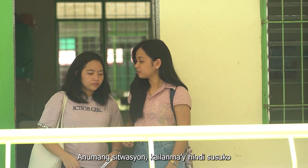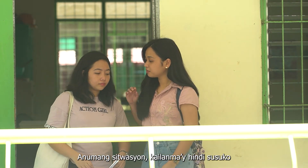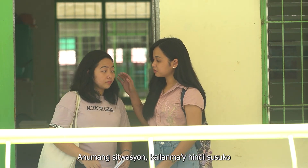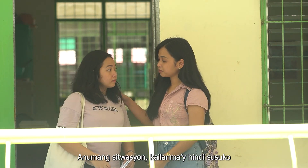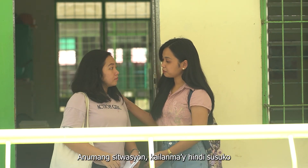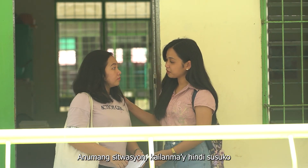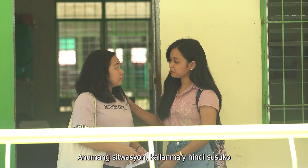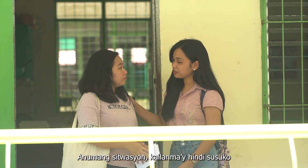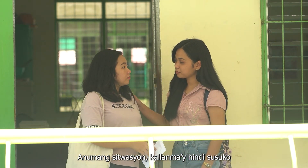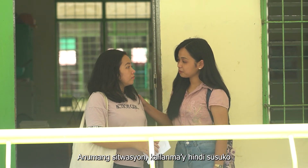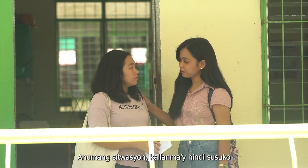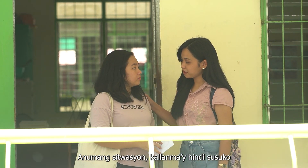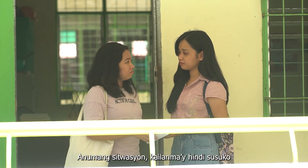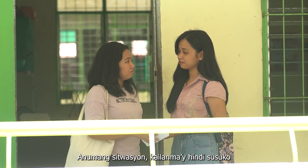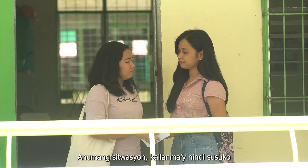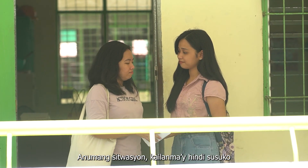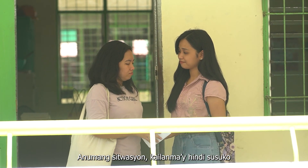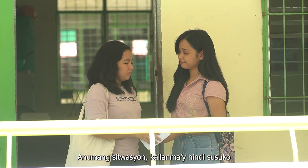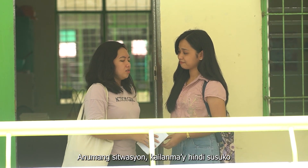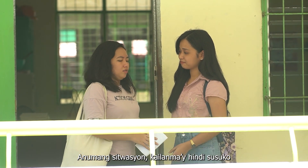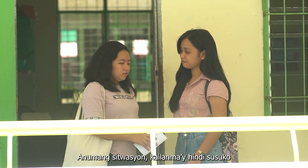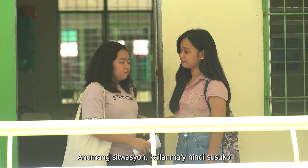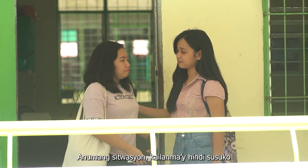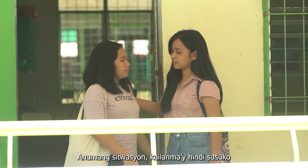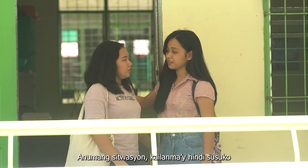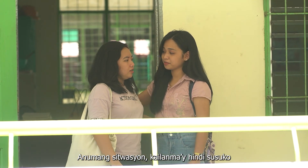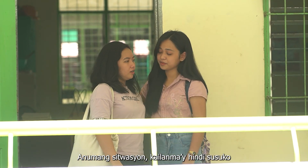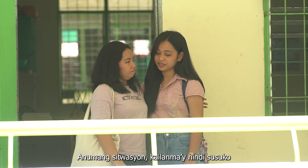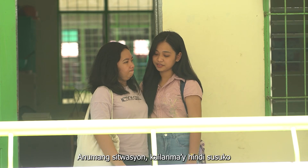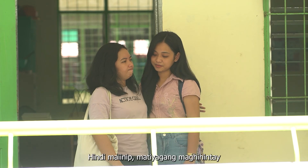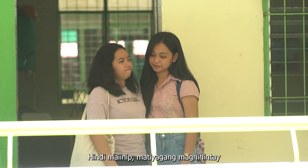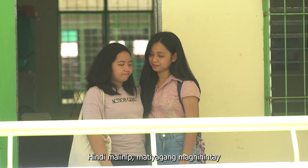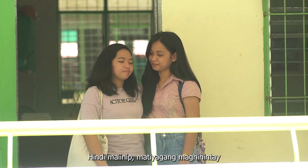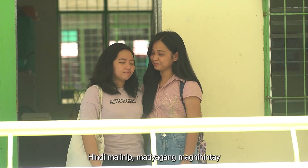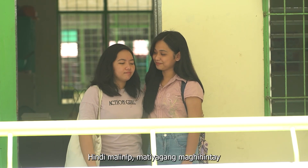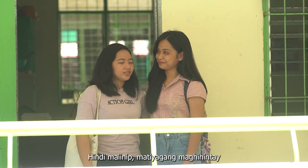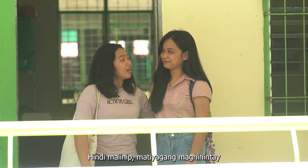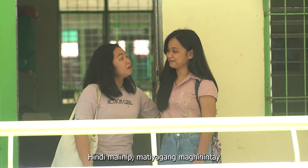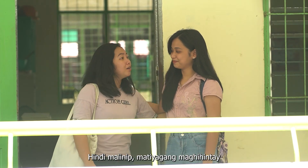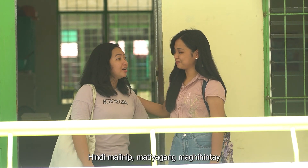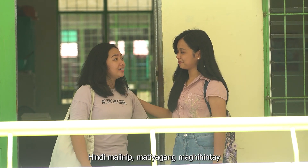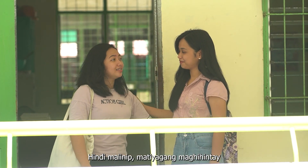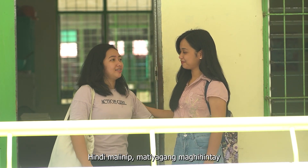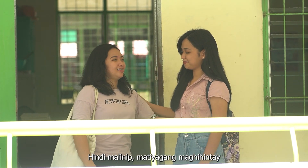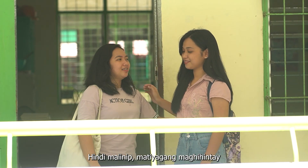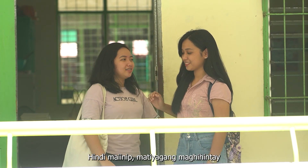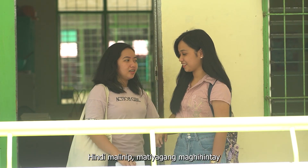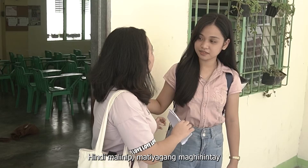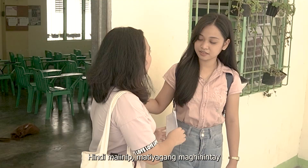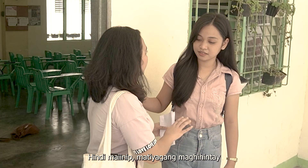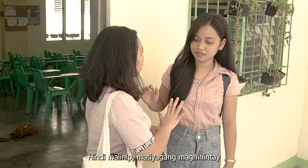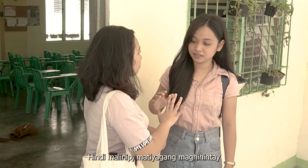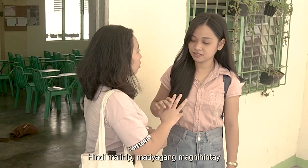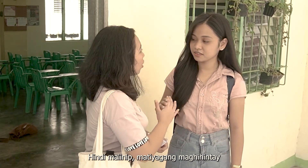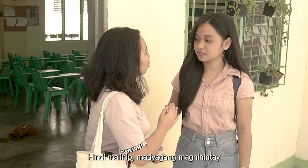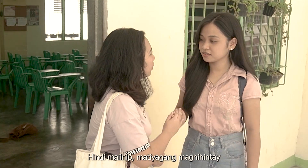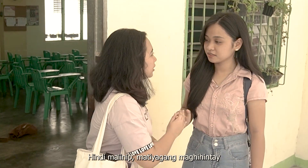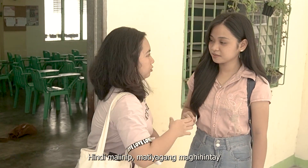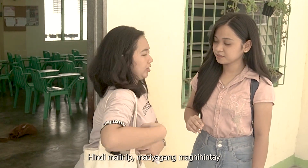anumang sitwasyon, kailan may hindi susuko, hindi maiinip, matyagang